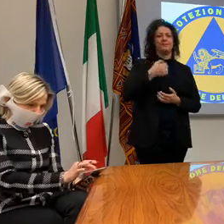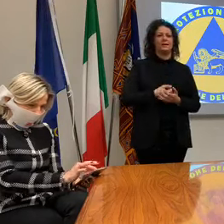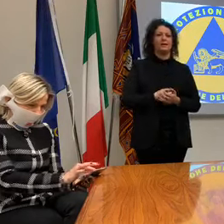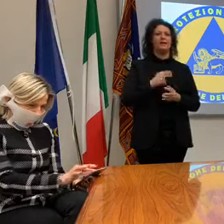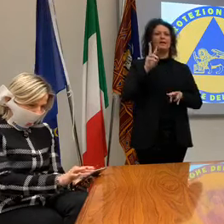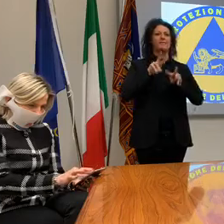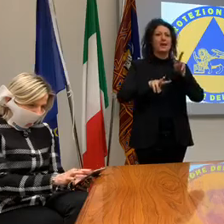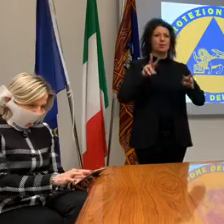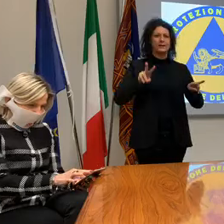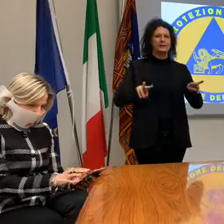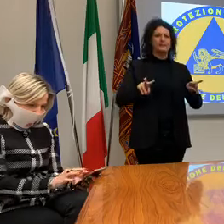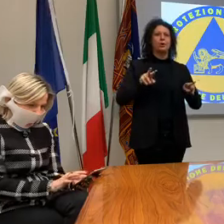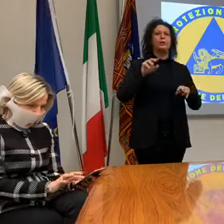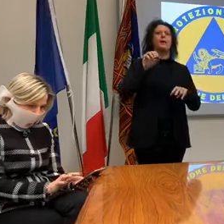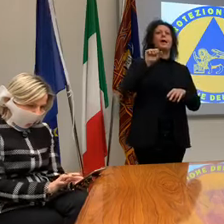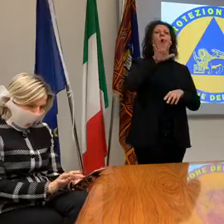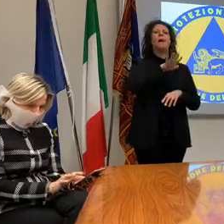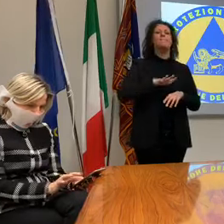assoggettabilità ambientale